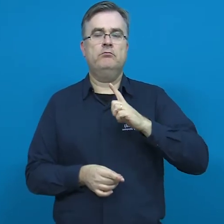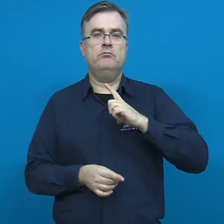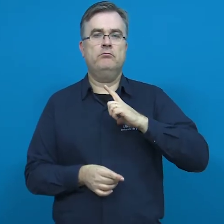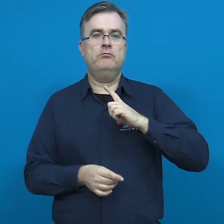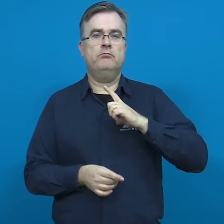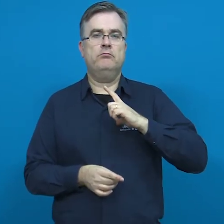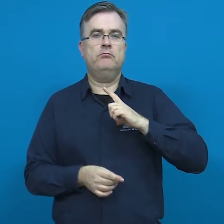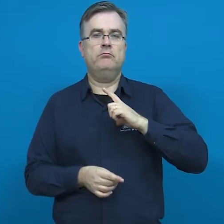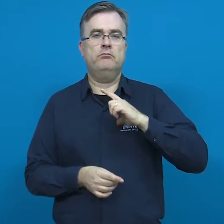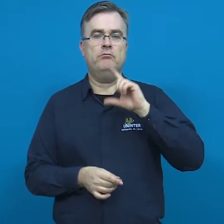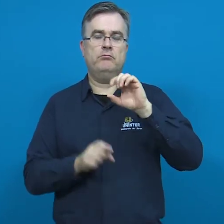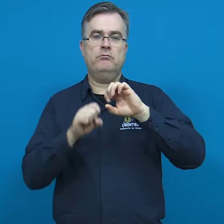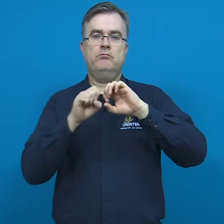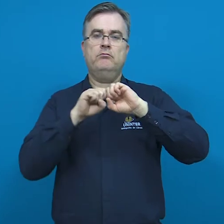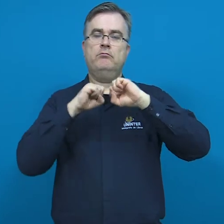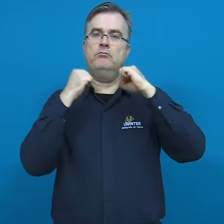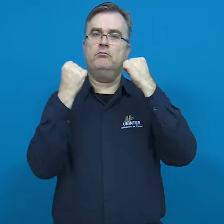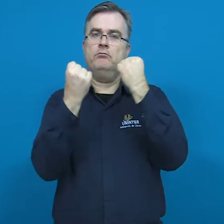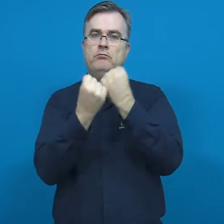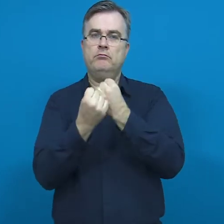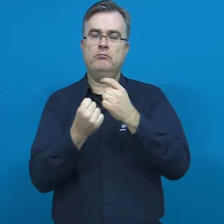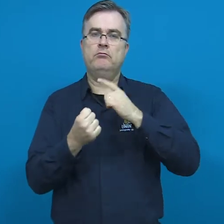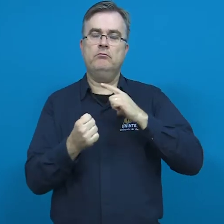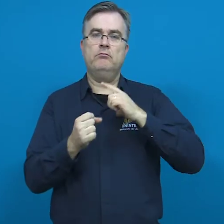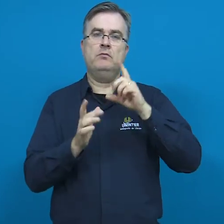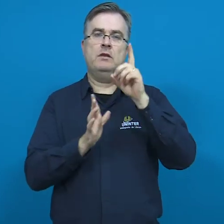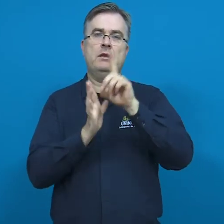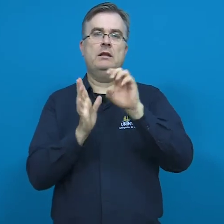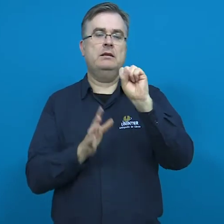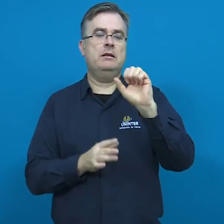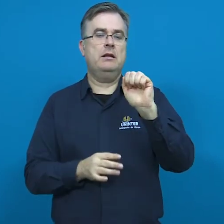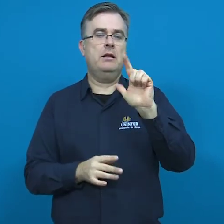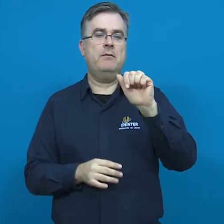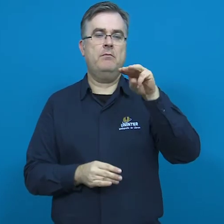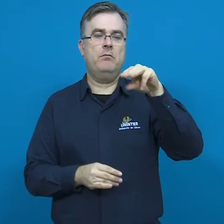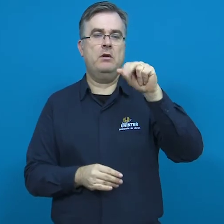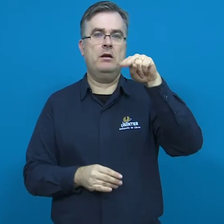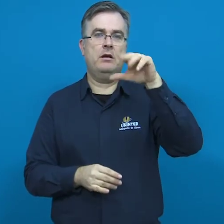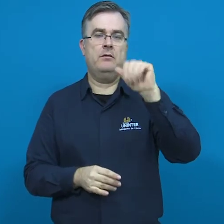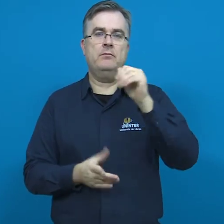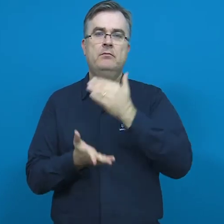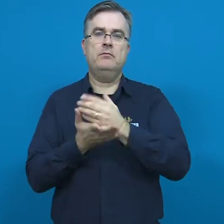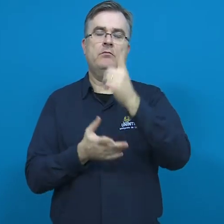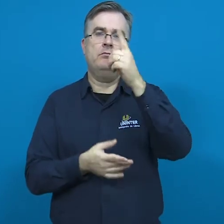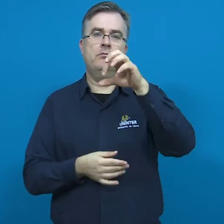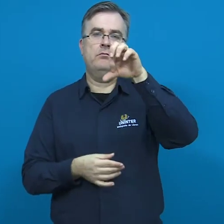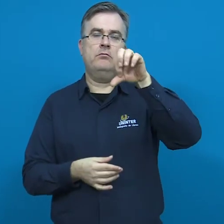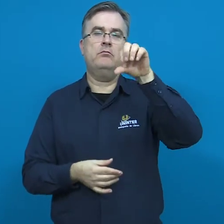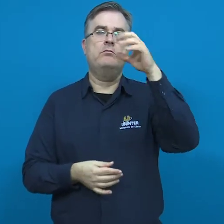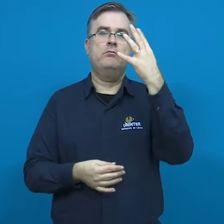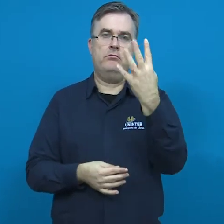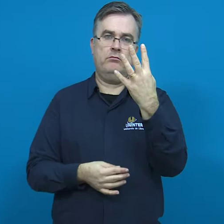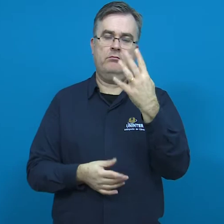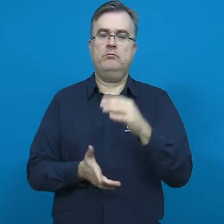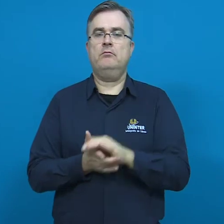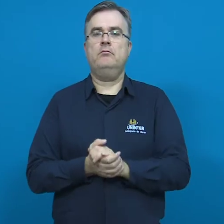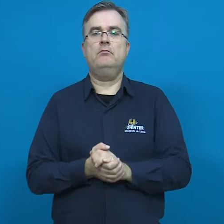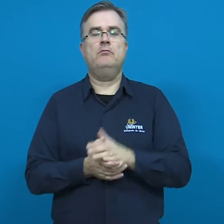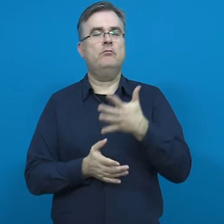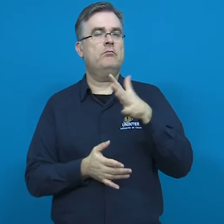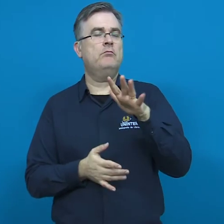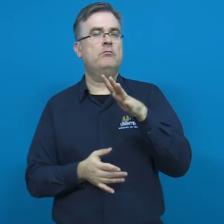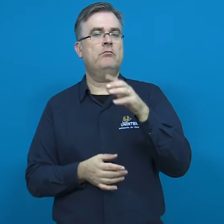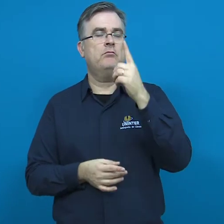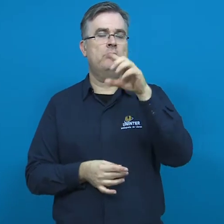teve um congresso, teve a Declaração de Salamanca, que começou em